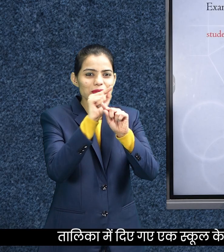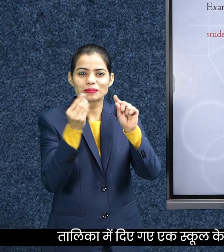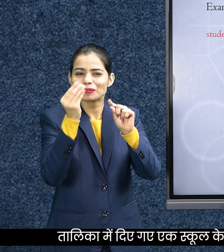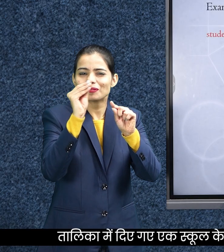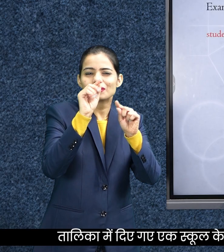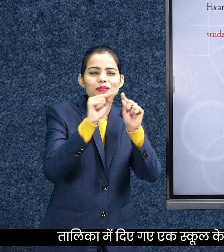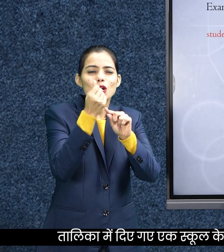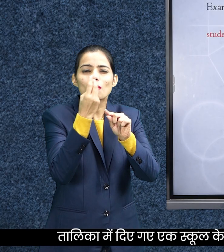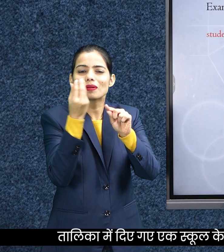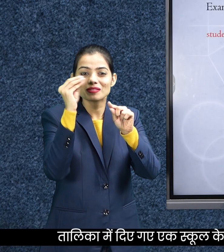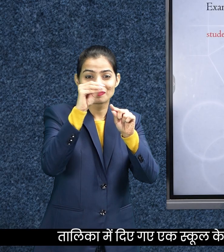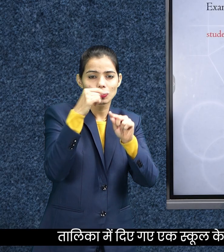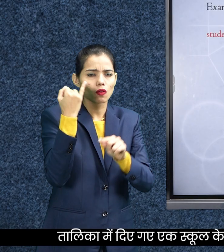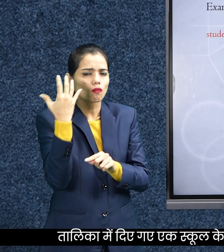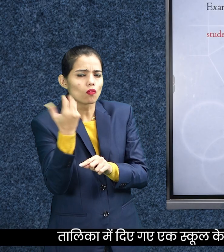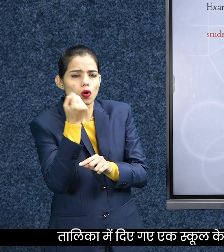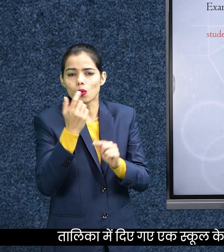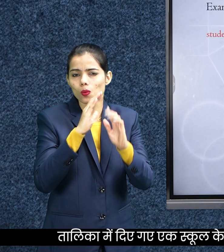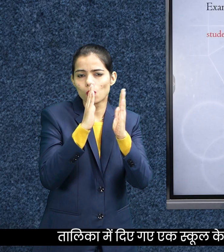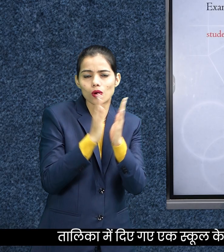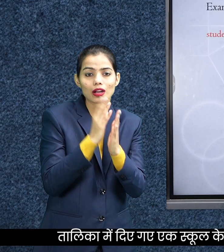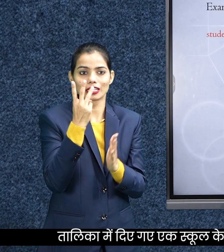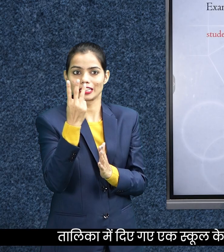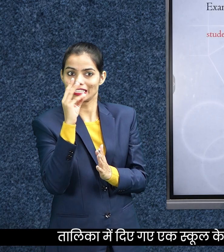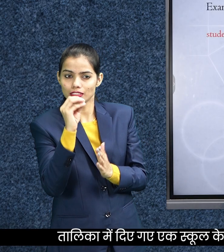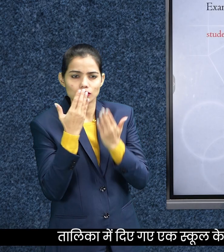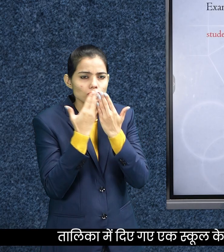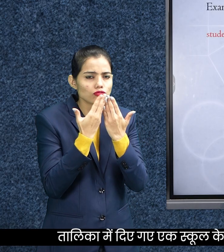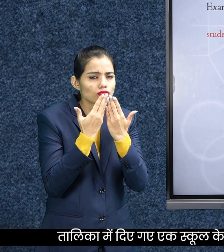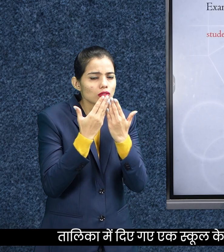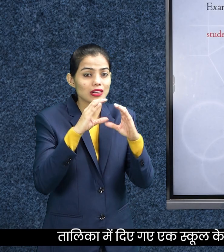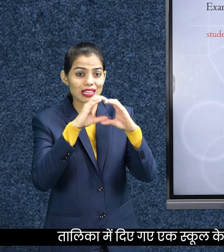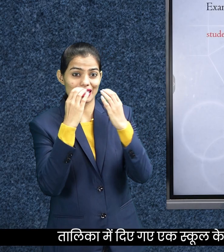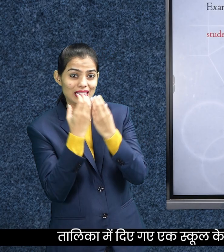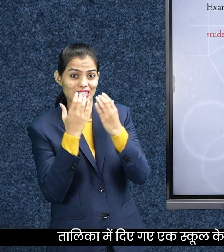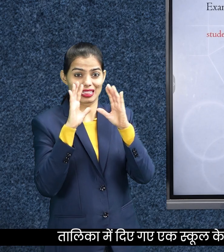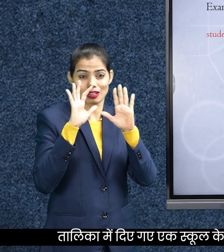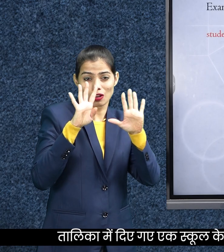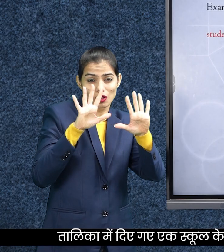कक्षा 9 के 30 छात्रों द्वारा प्राप्त अंकों का माध्य ज्ञात कीजिए।